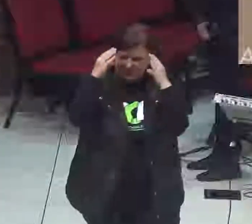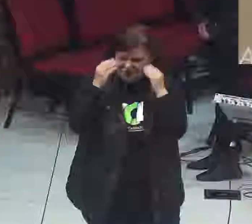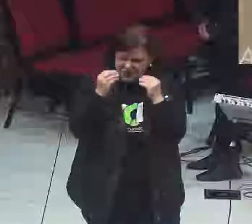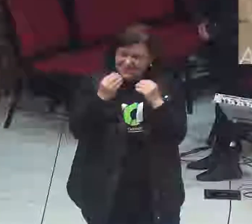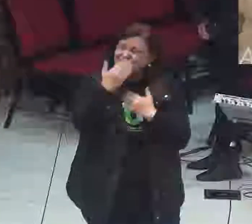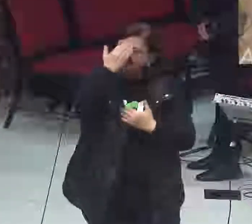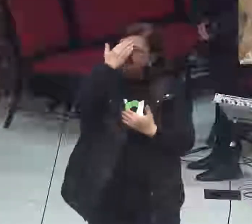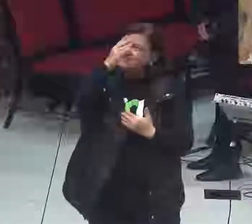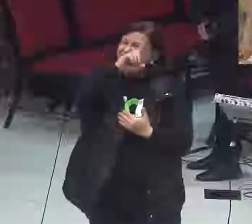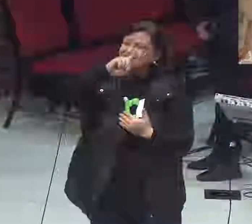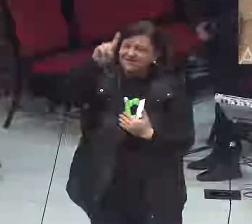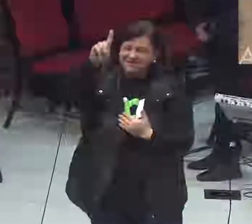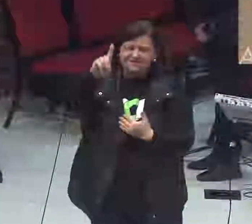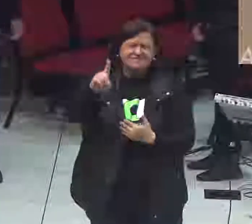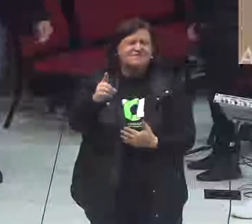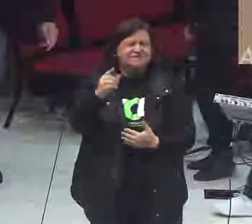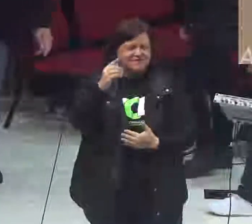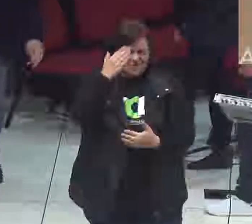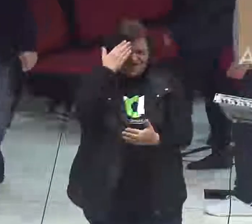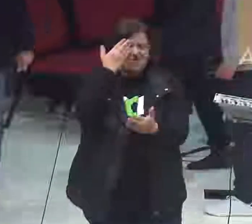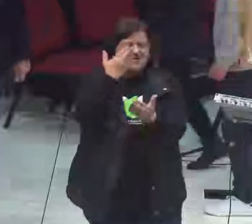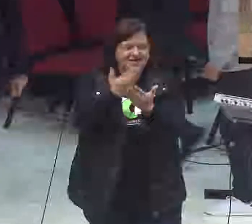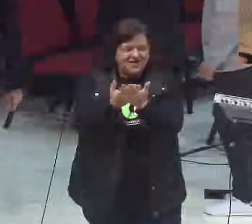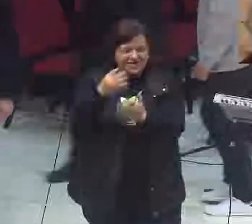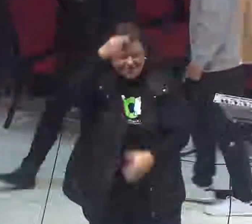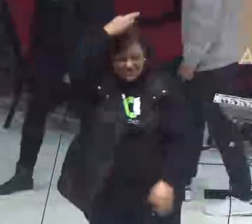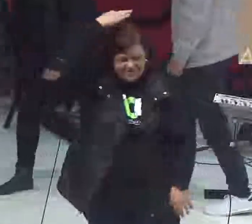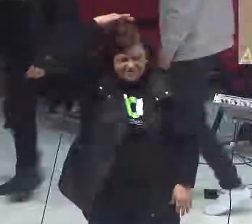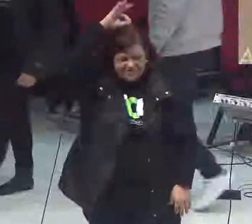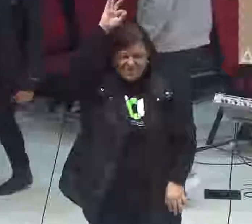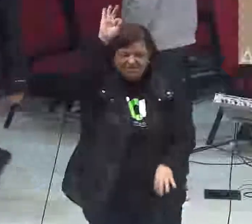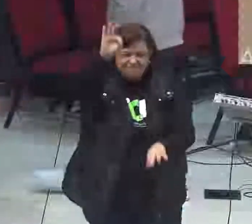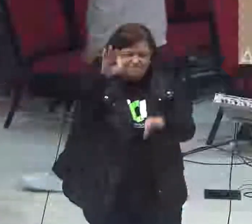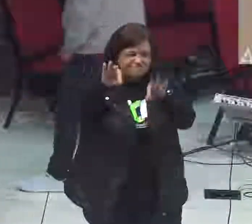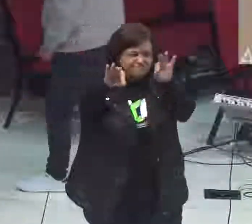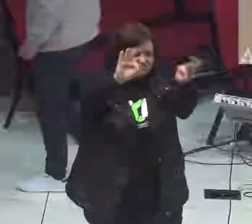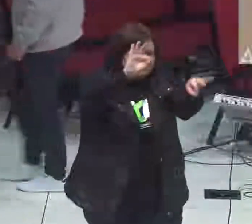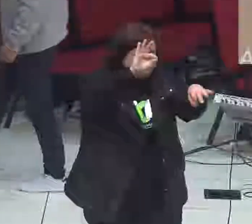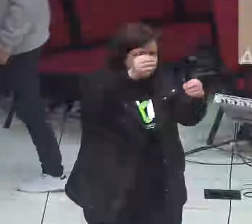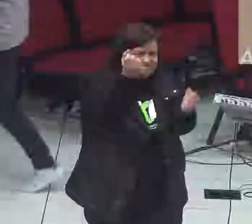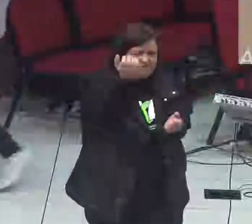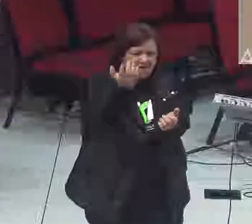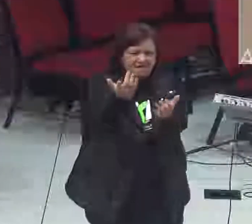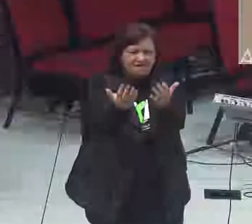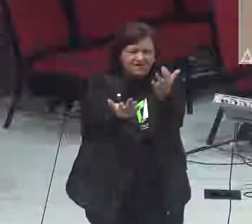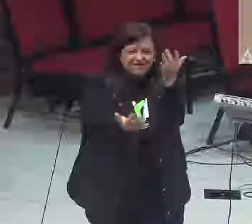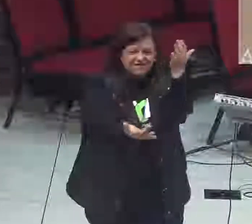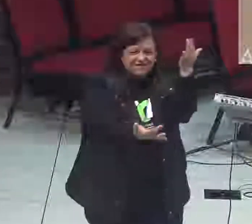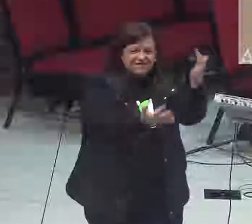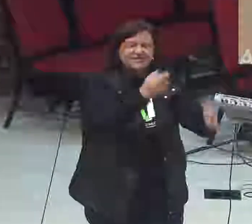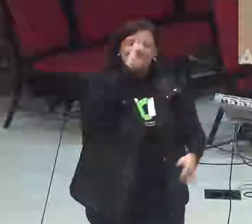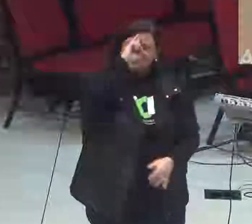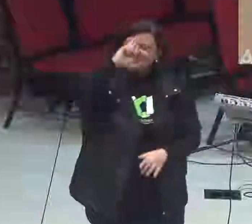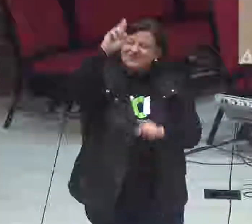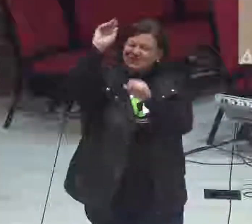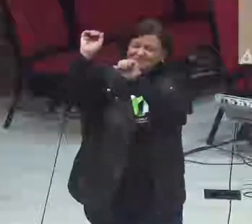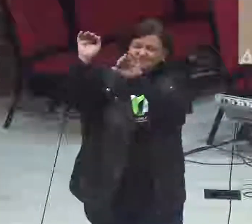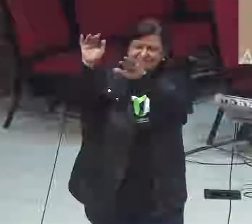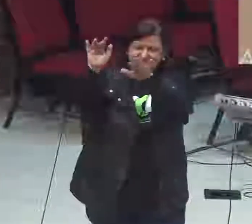certeza que o Espírito de Deus está se manifestando e o Senhor está nos abençoando.